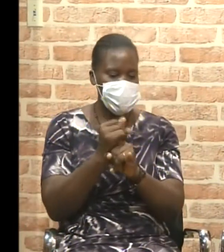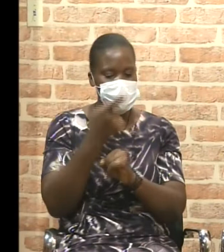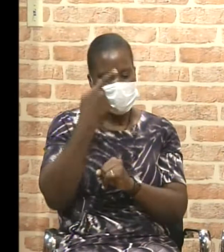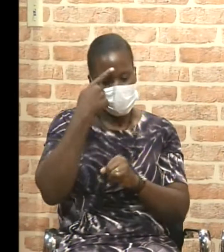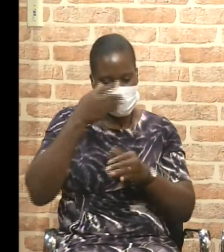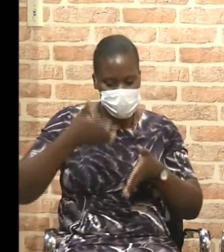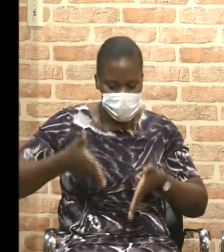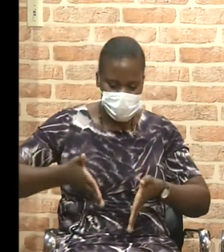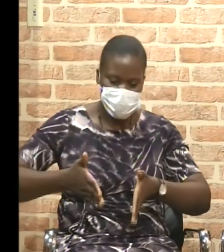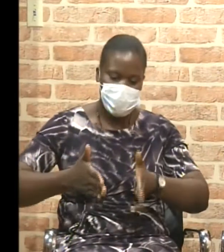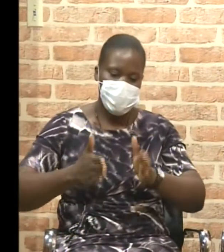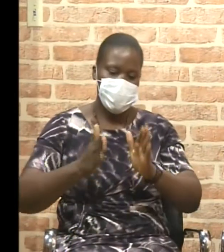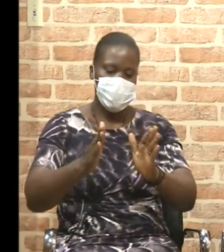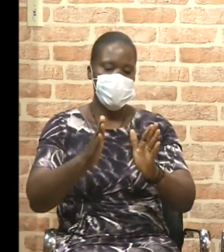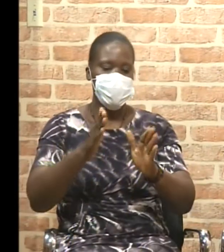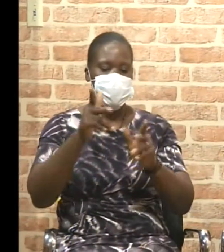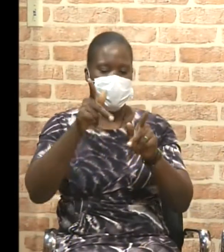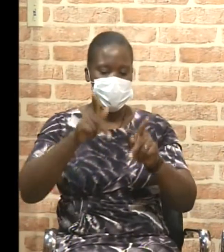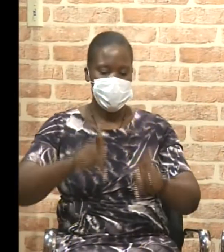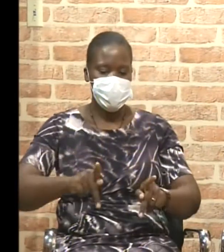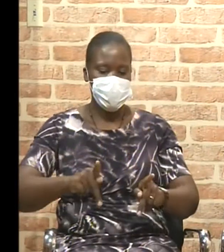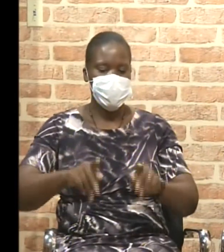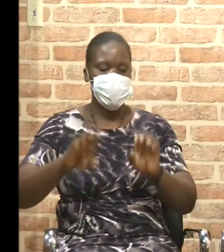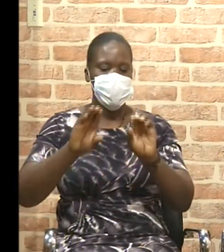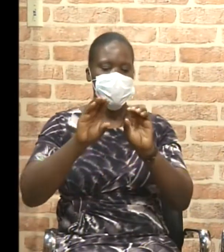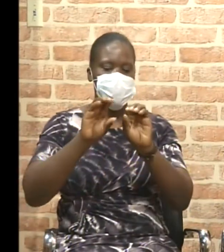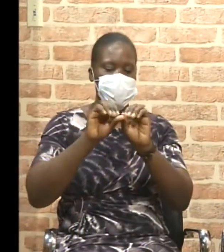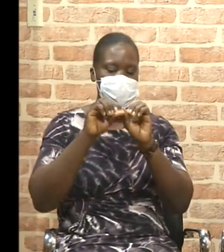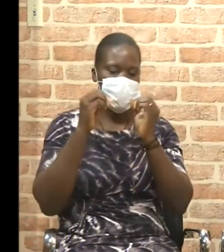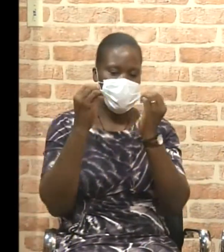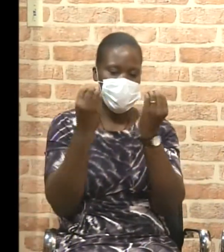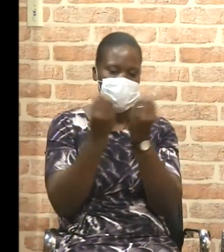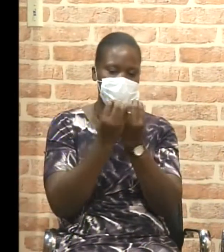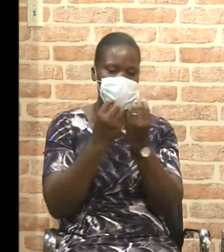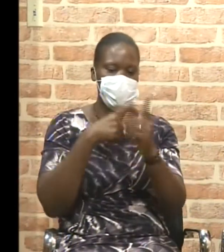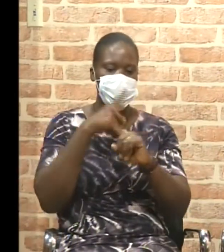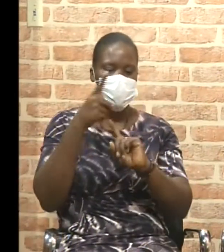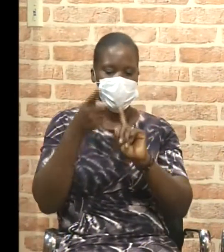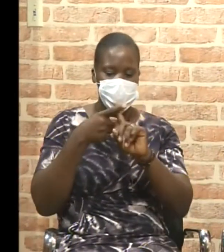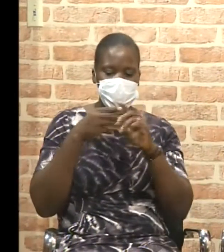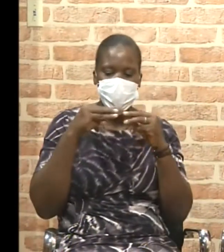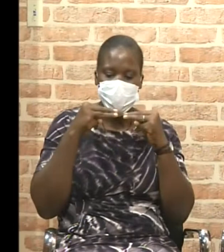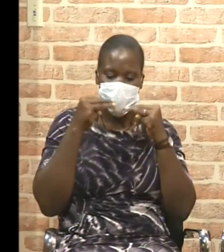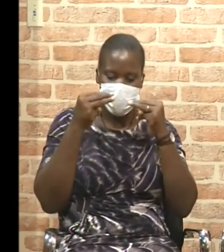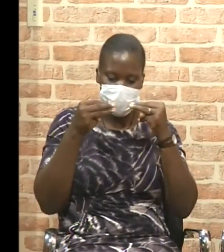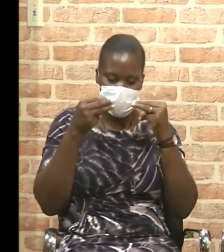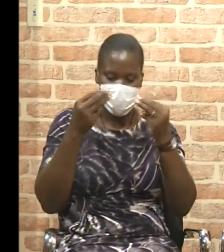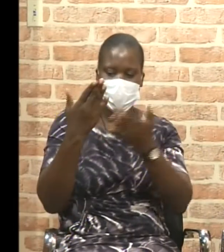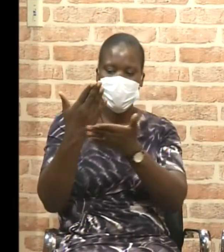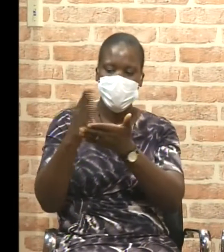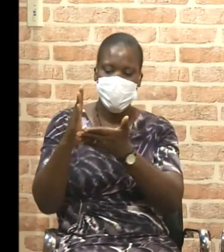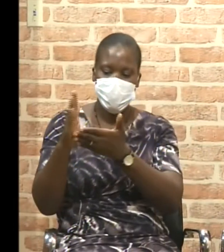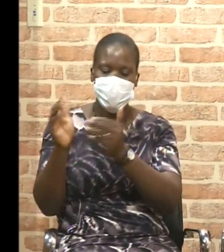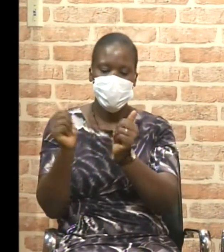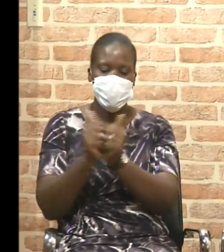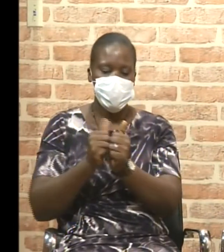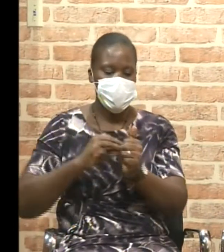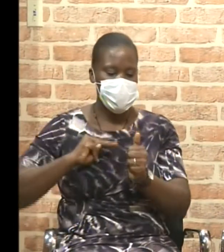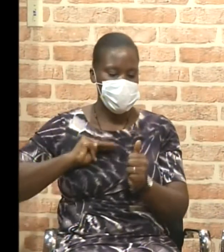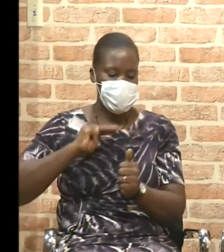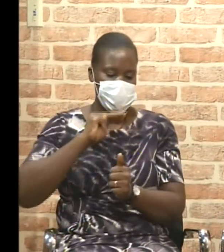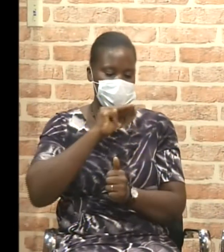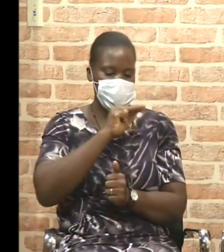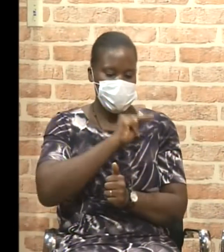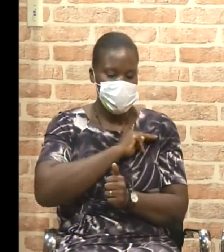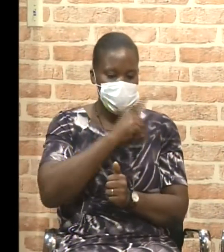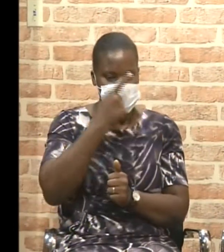permettre que au moins monde qui représente association yo leur gagne un message pour que partager avec membres qui dans association yo pour